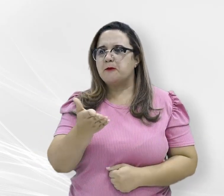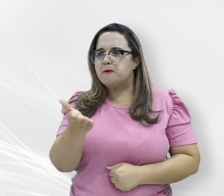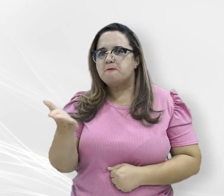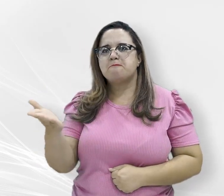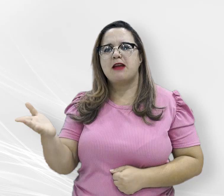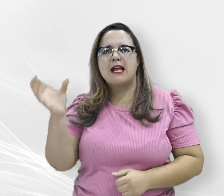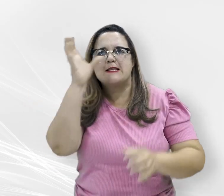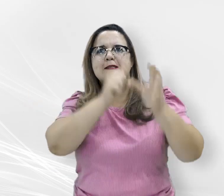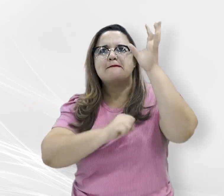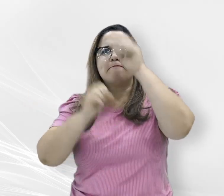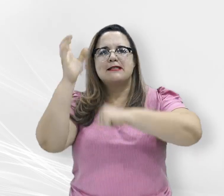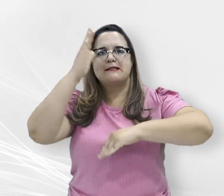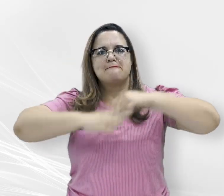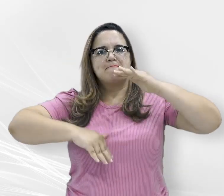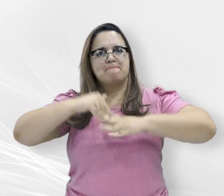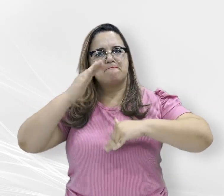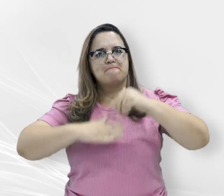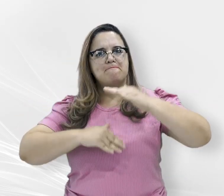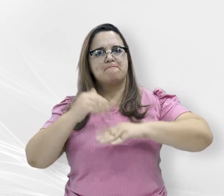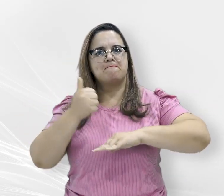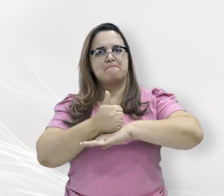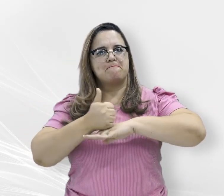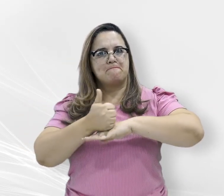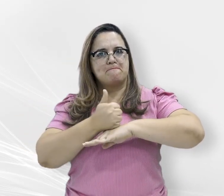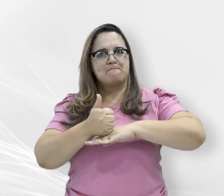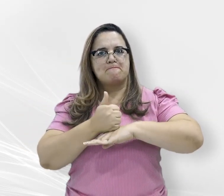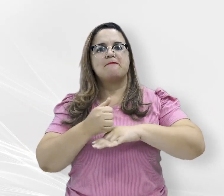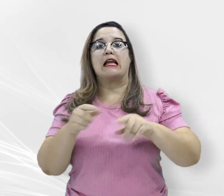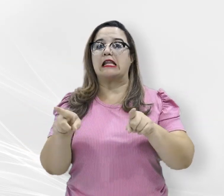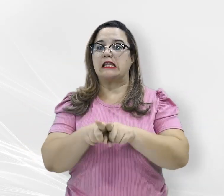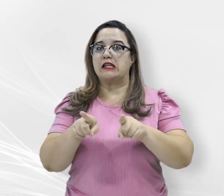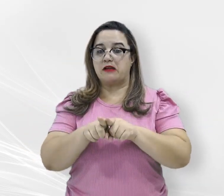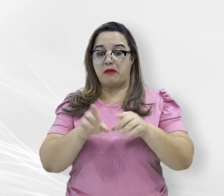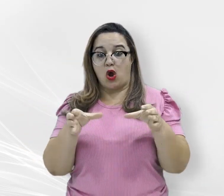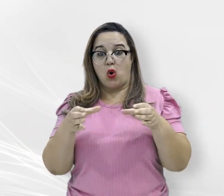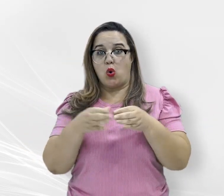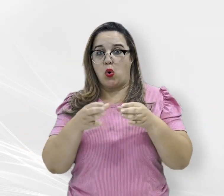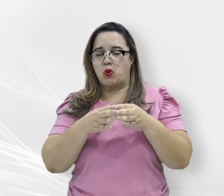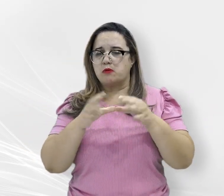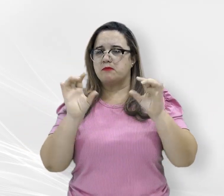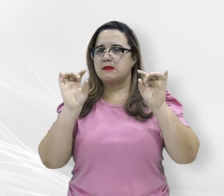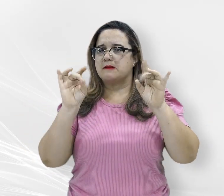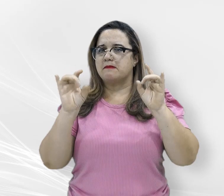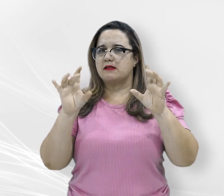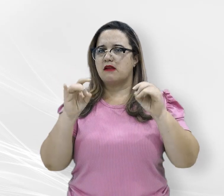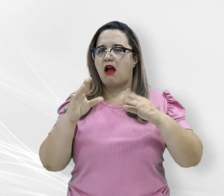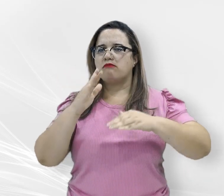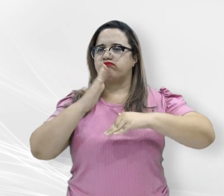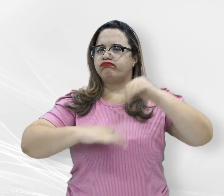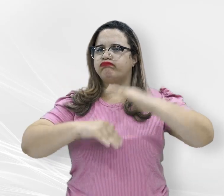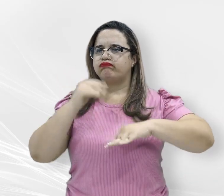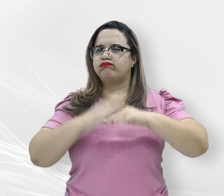à aprendizagem profissional, dizendo não ao regime especial de trabalho incentivado, qualificação e inclusão